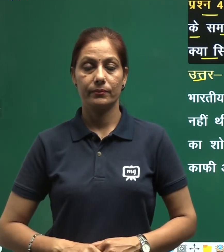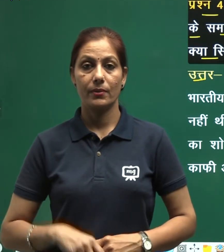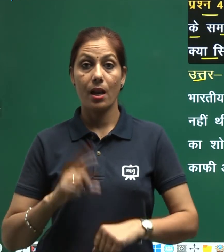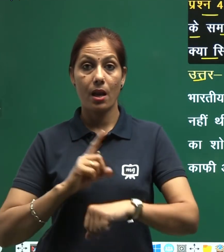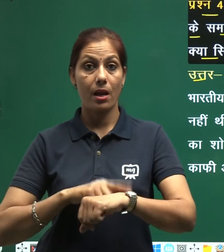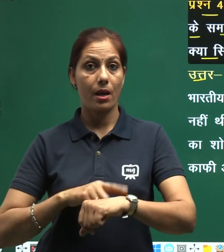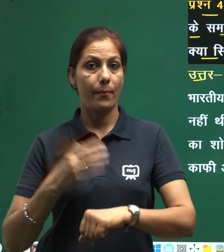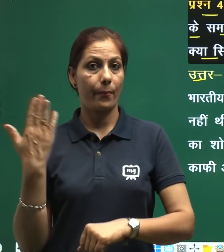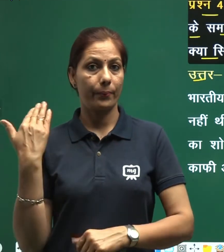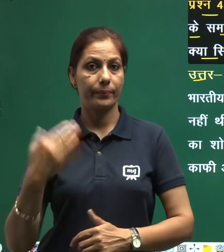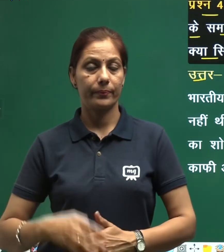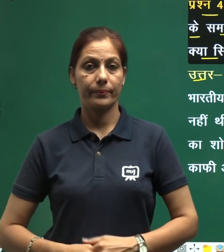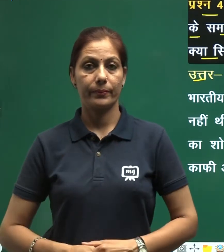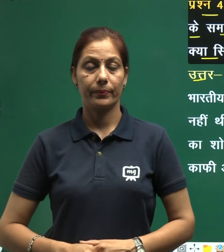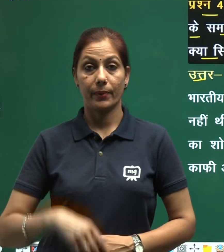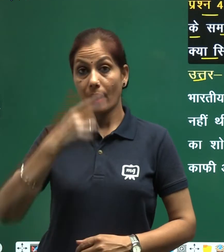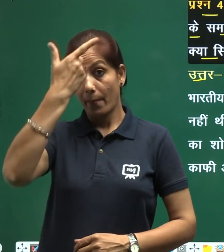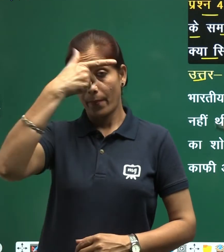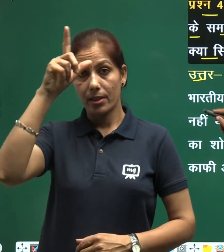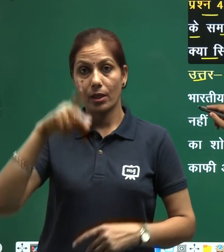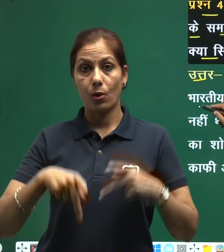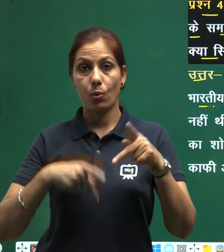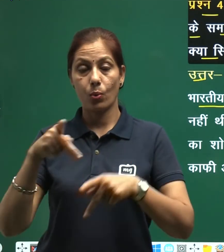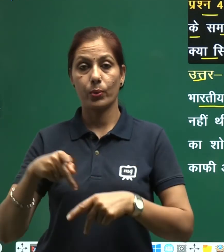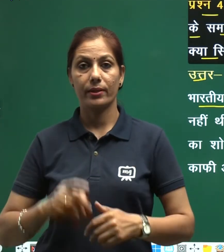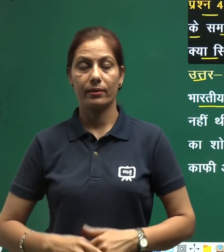समय भारतीय नागरिकों की